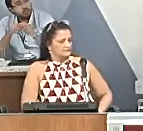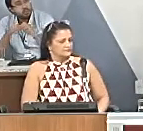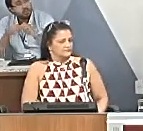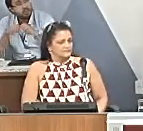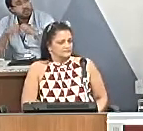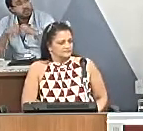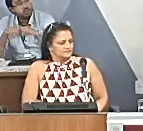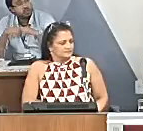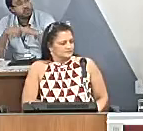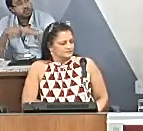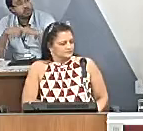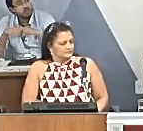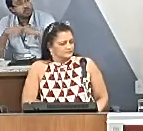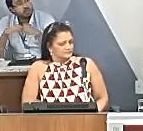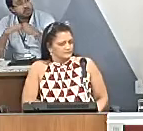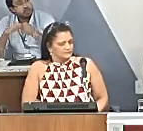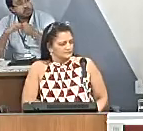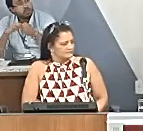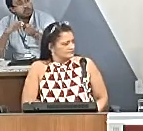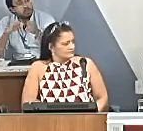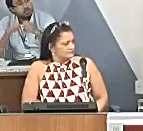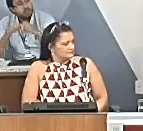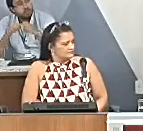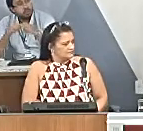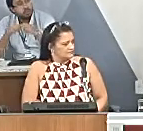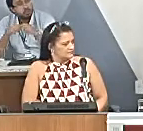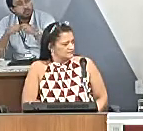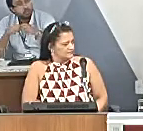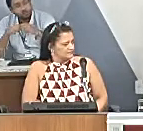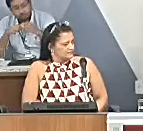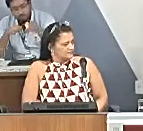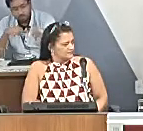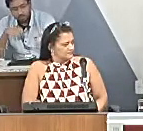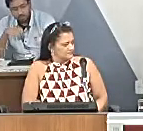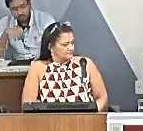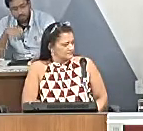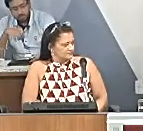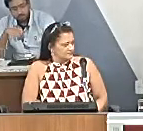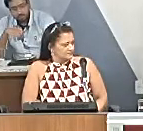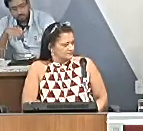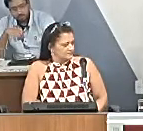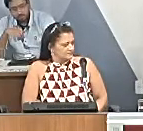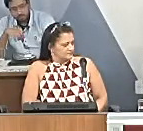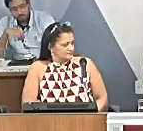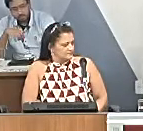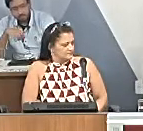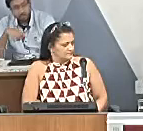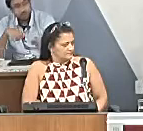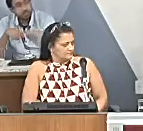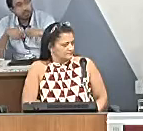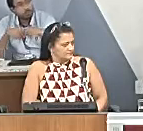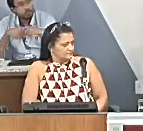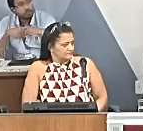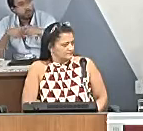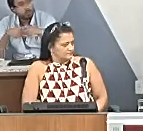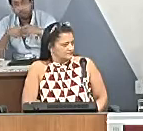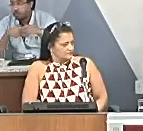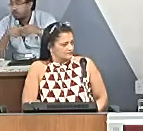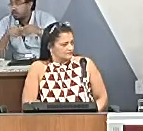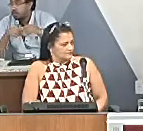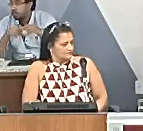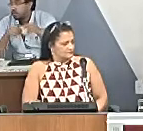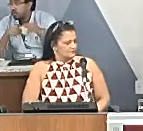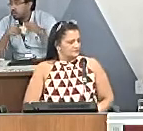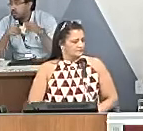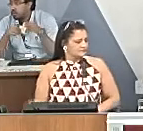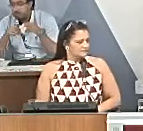acho que atualmente os o coordenador adjunto da comissão especial do direito da pessoa com deficiência da anadep é uma comissão nacional